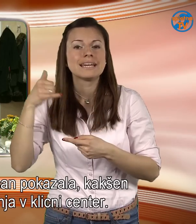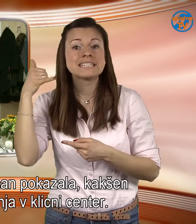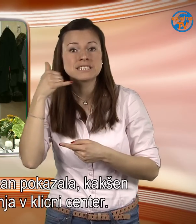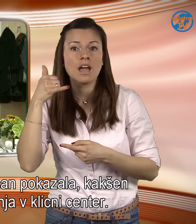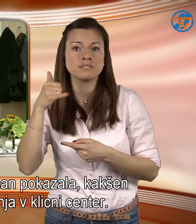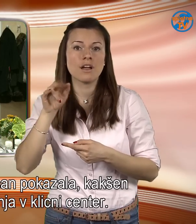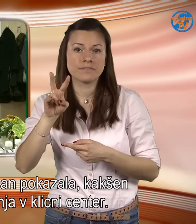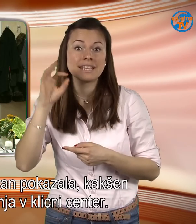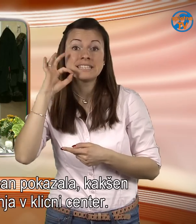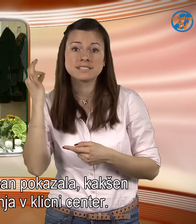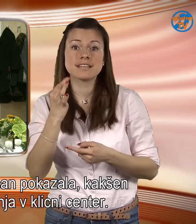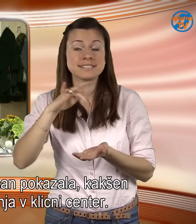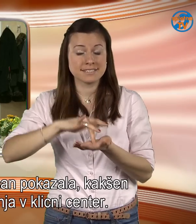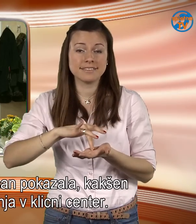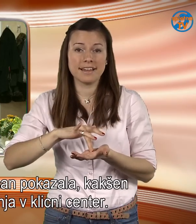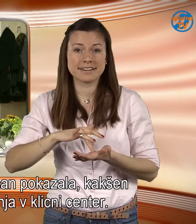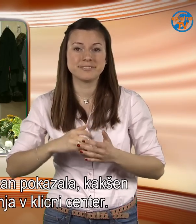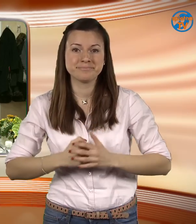klicanja v klicni center.